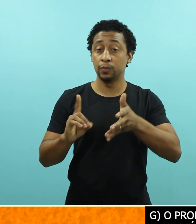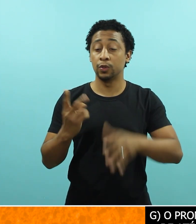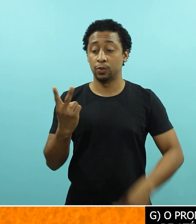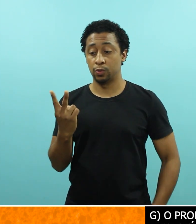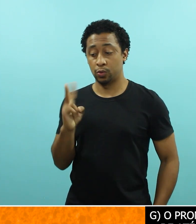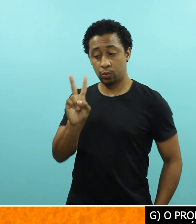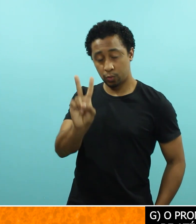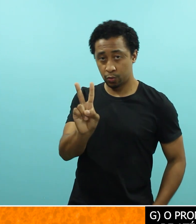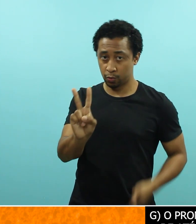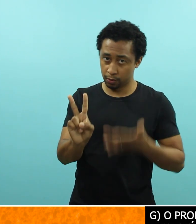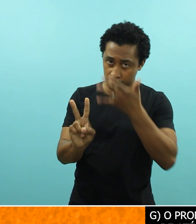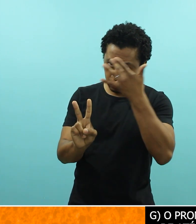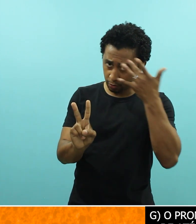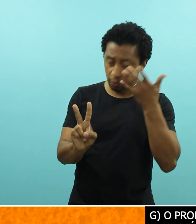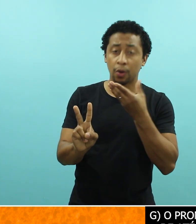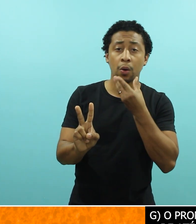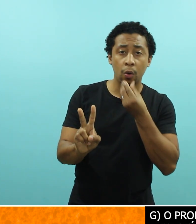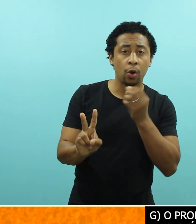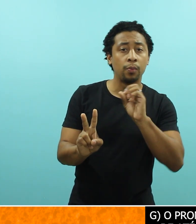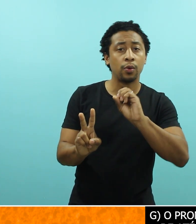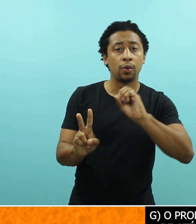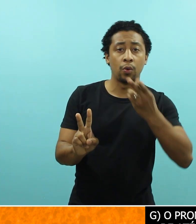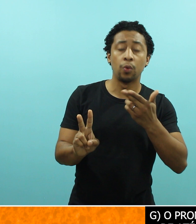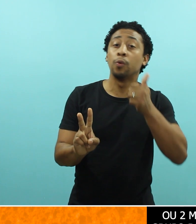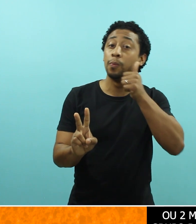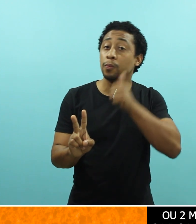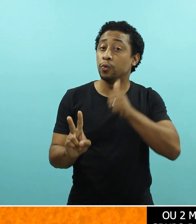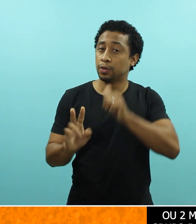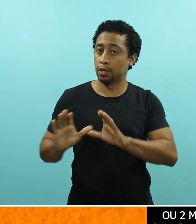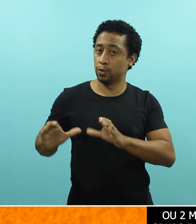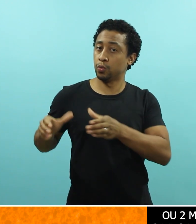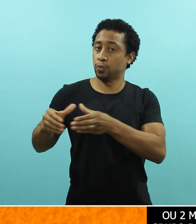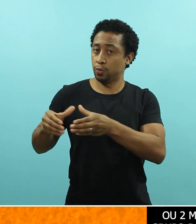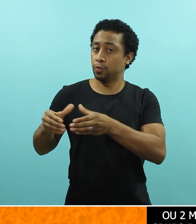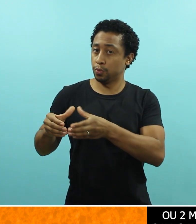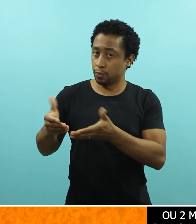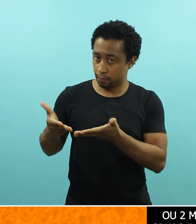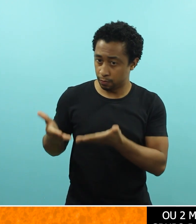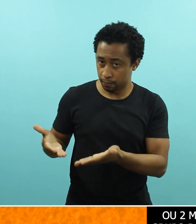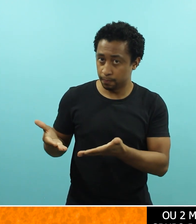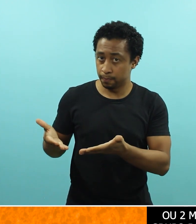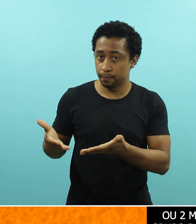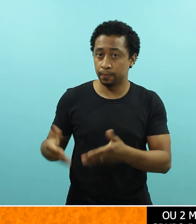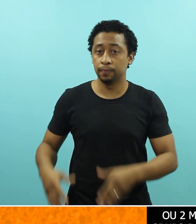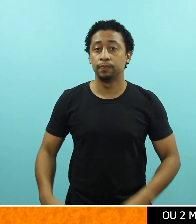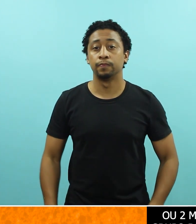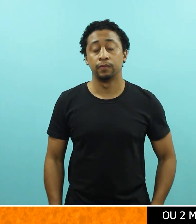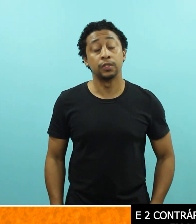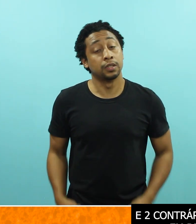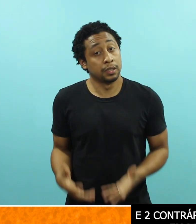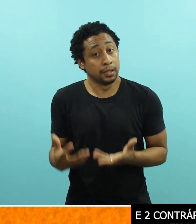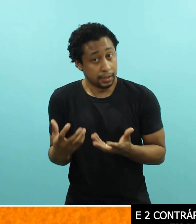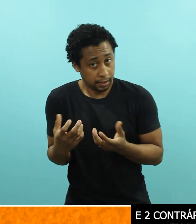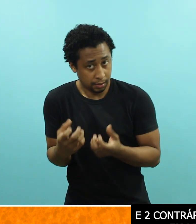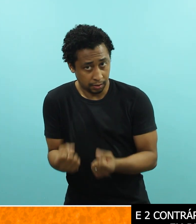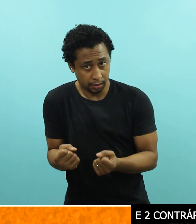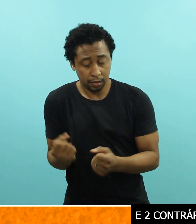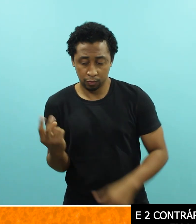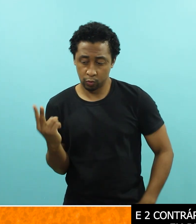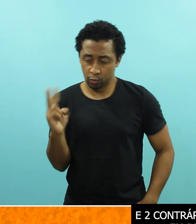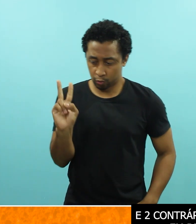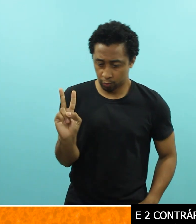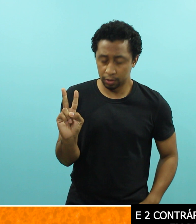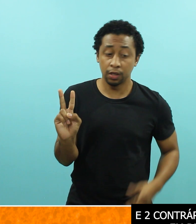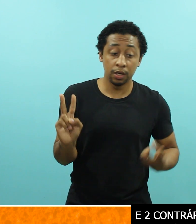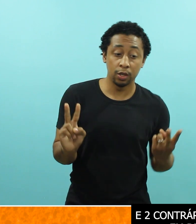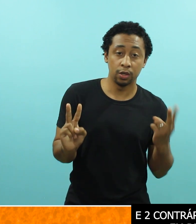G. O pronunciamento de até 2 membros ou 2 membras do grupo de favoráveis e